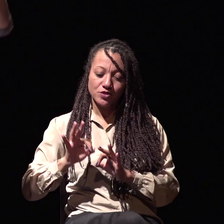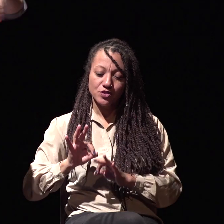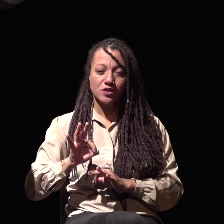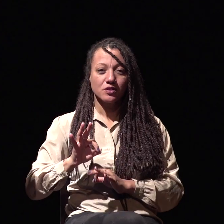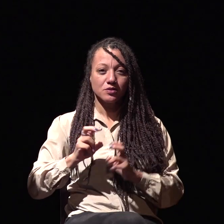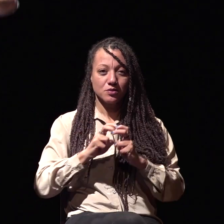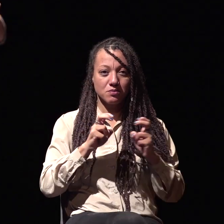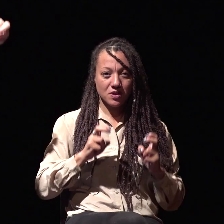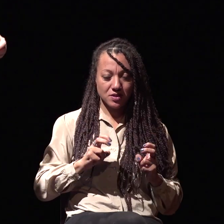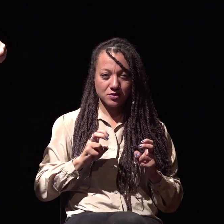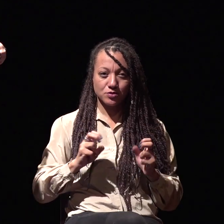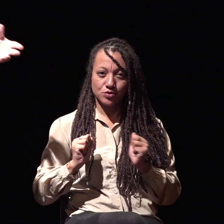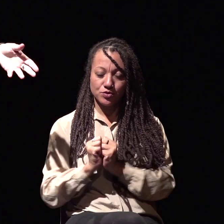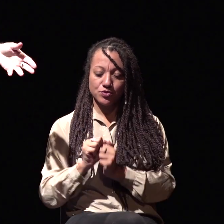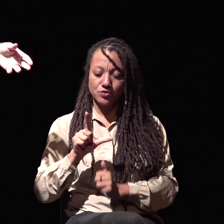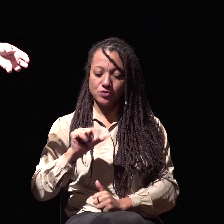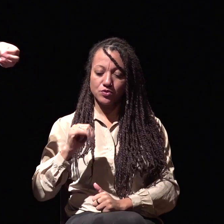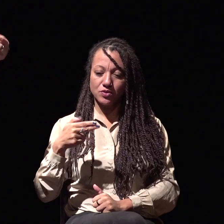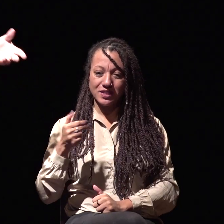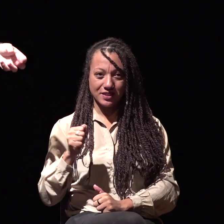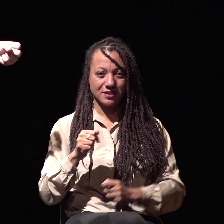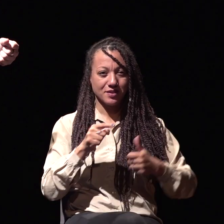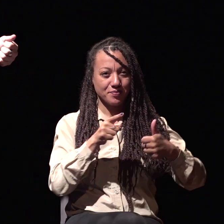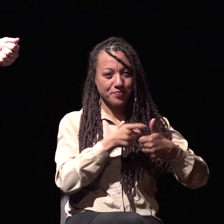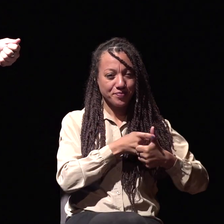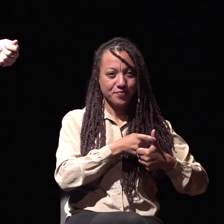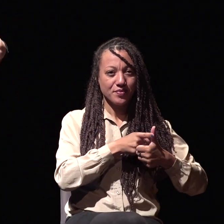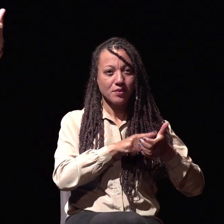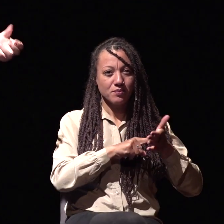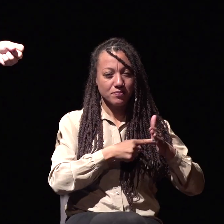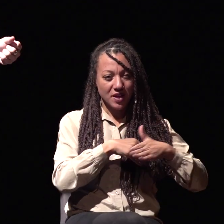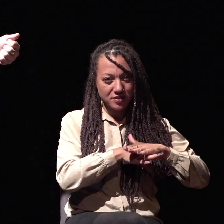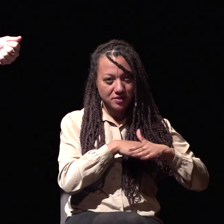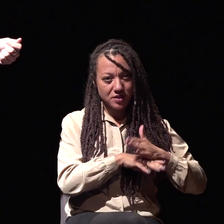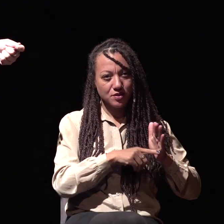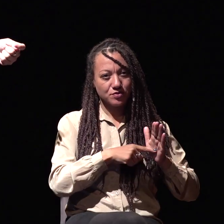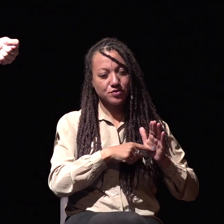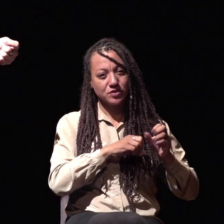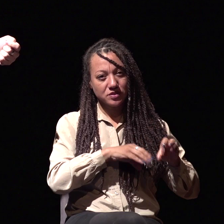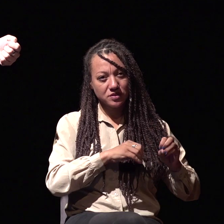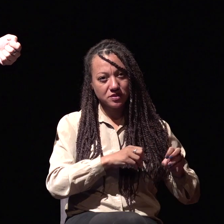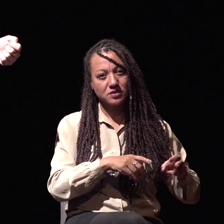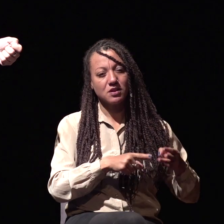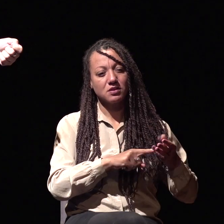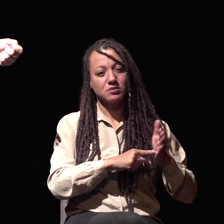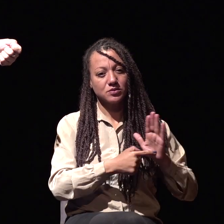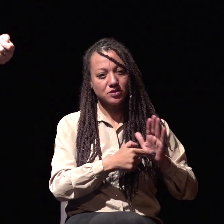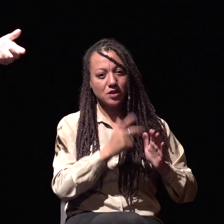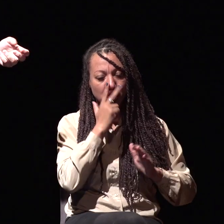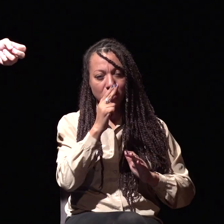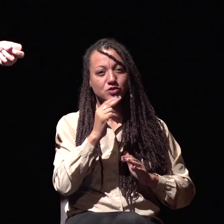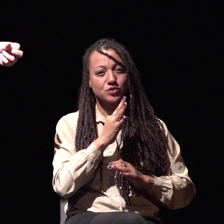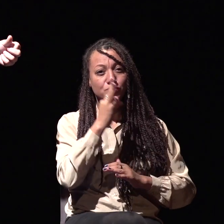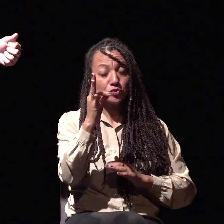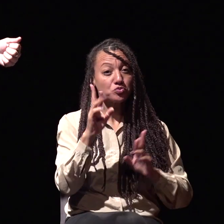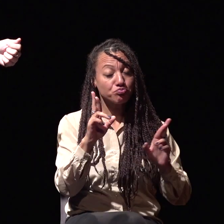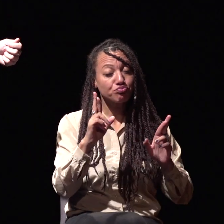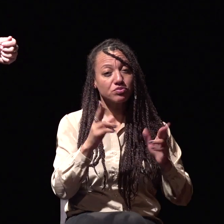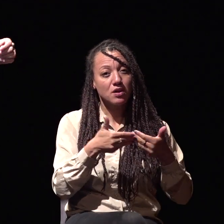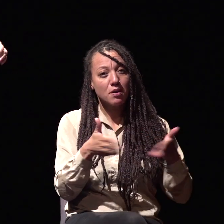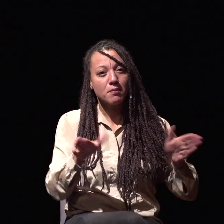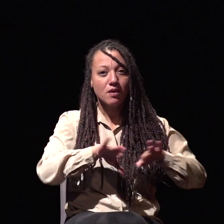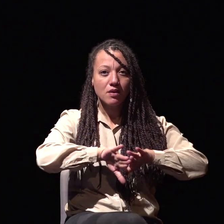da Lina entre esses três projetos fazem pensar essas possibilidades futuras e deixam aí caminhos abertos para nós. É isso.